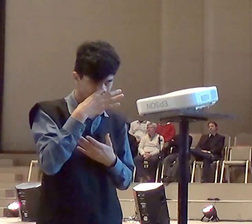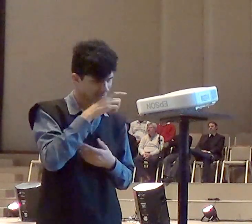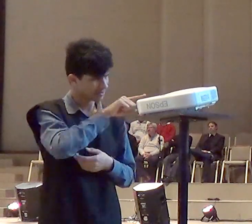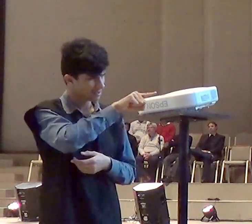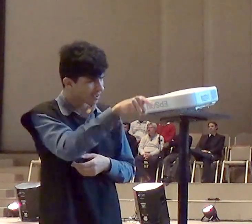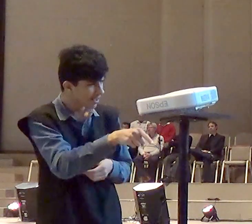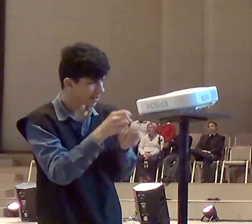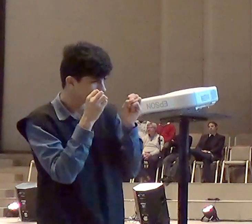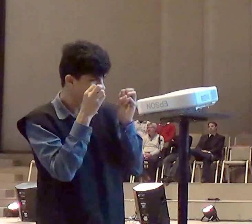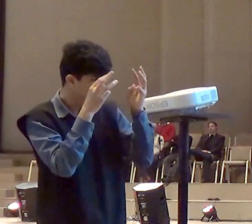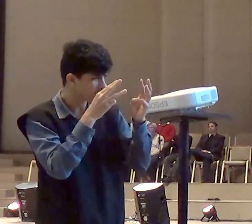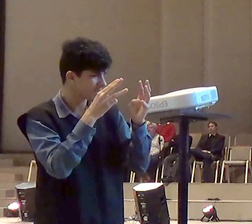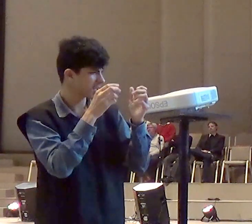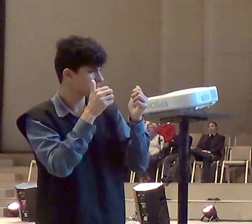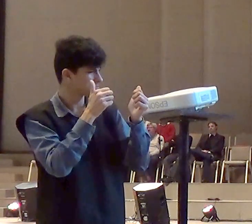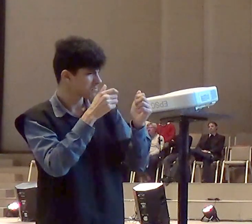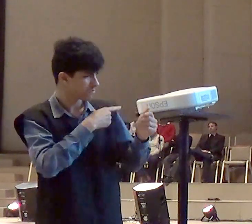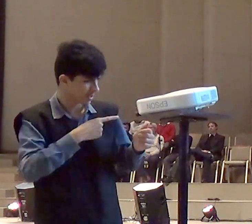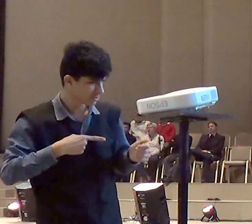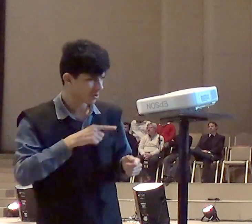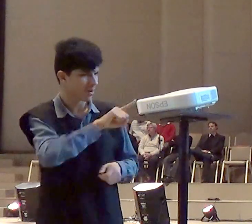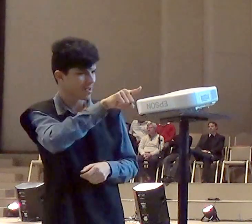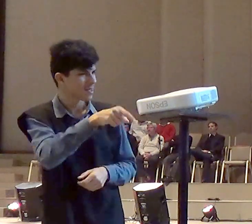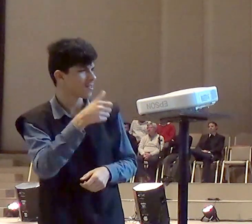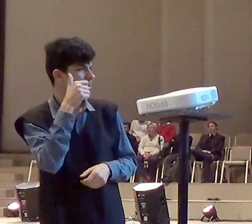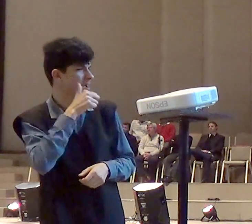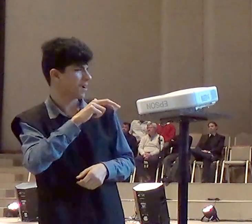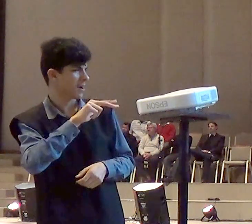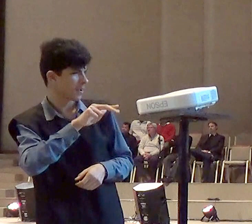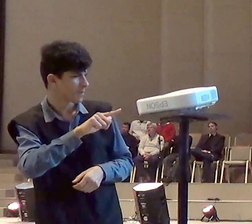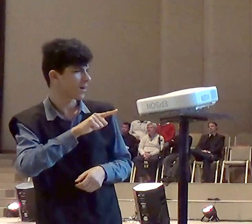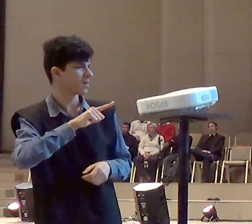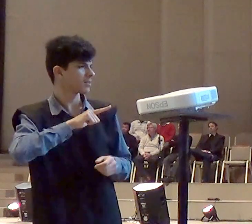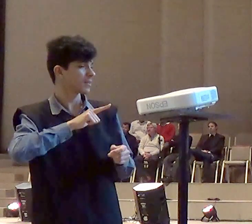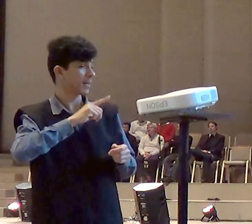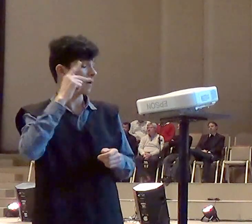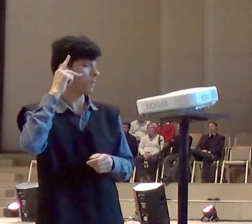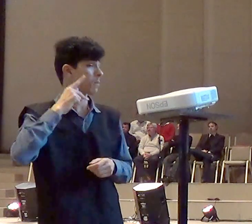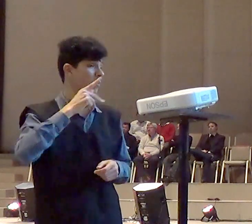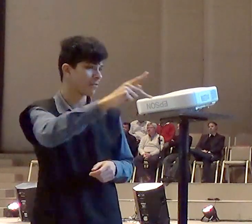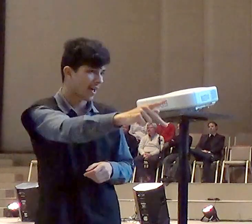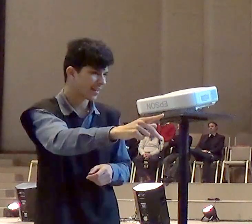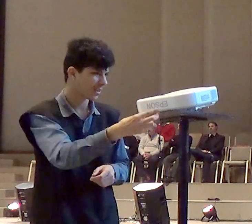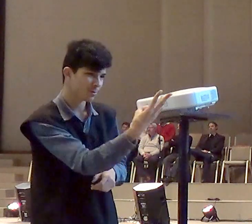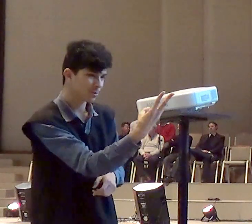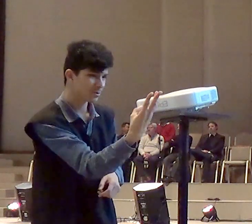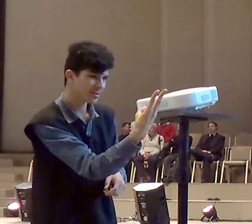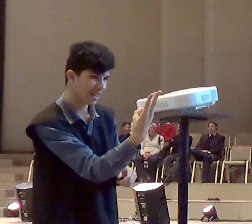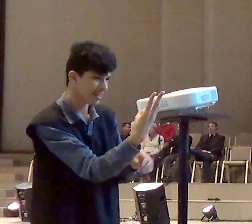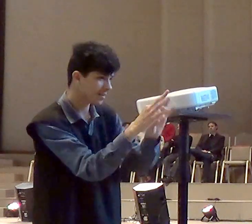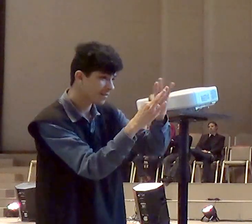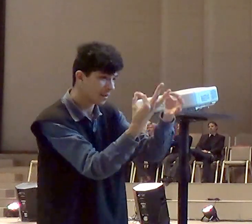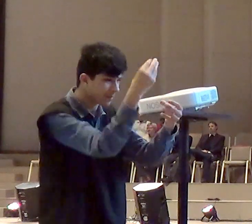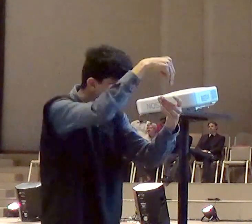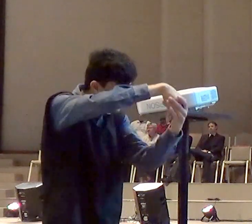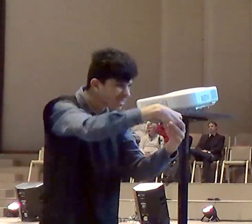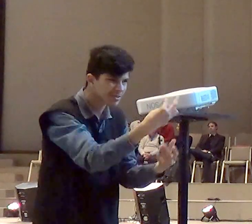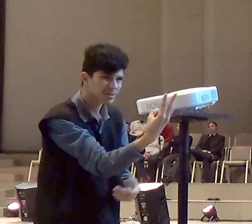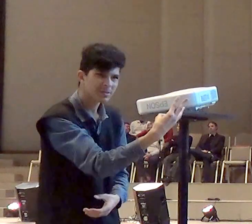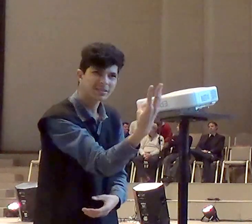e Arão é sacerdotes isso é nepotismo tem alguma coisa errada nesse negócio aí tá